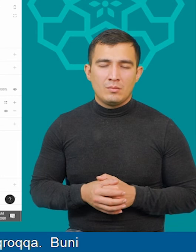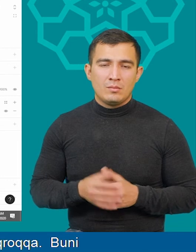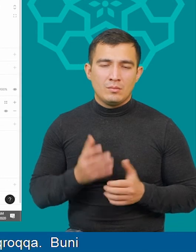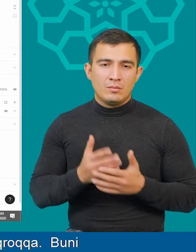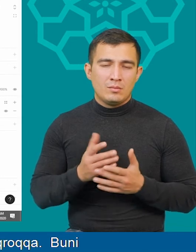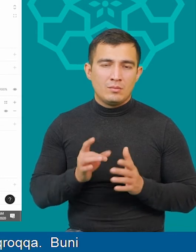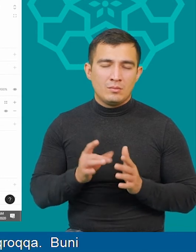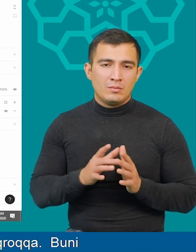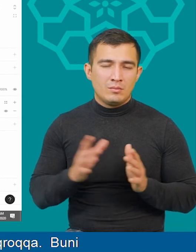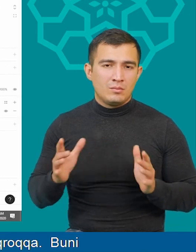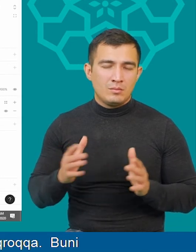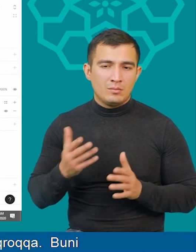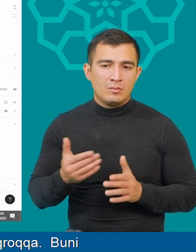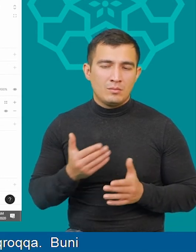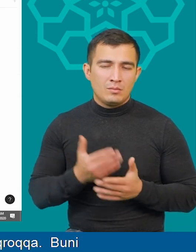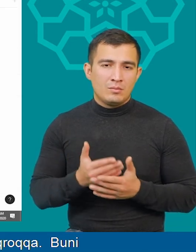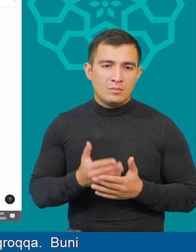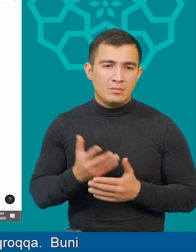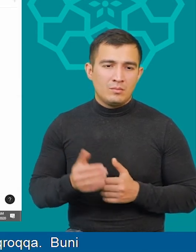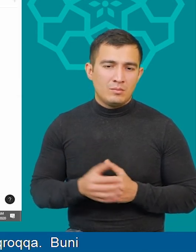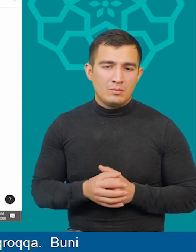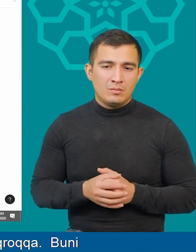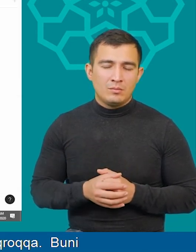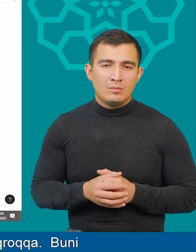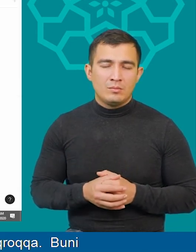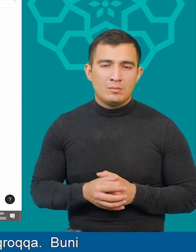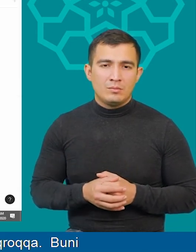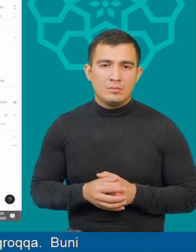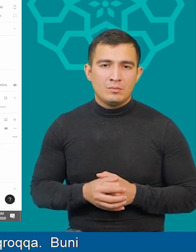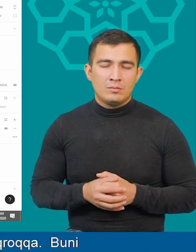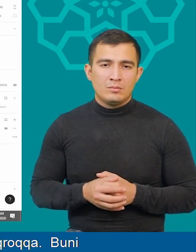Mana doro cho'zdim, etilib bu yoqqa.